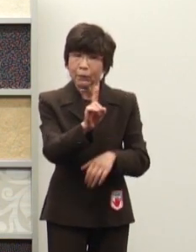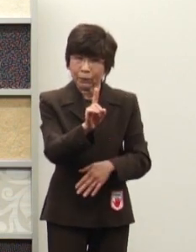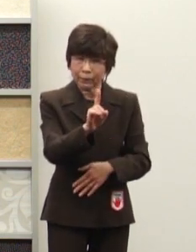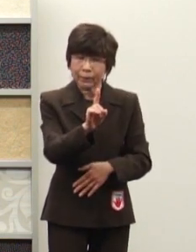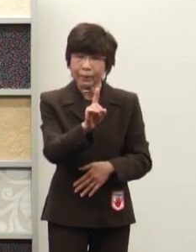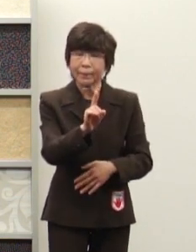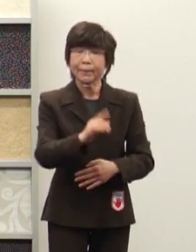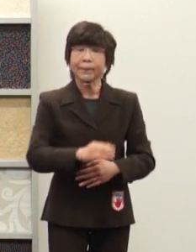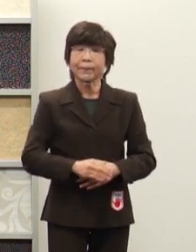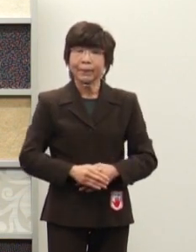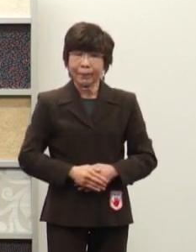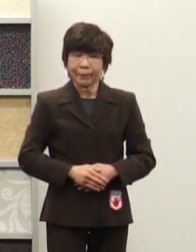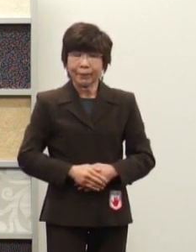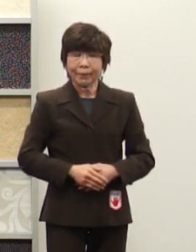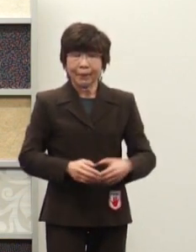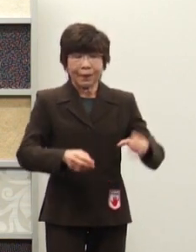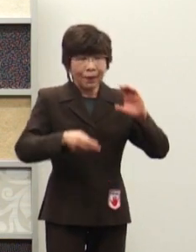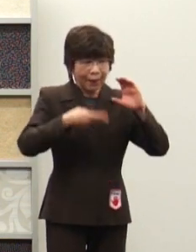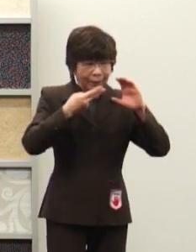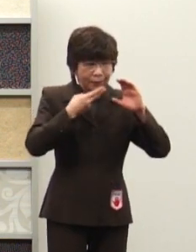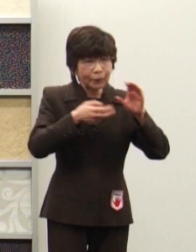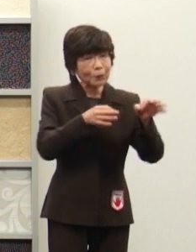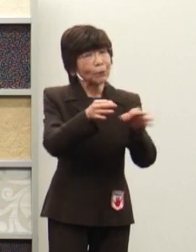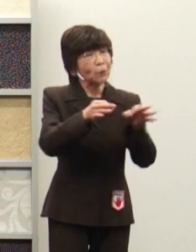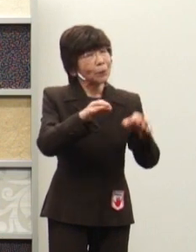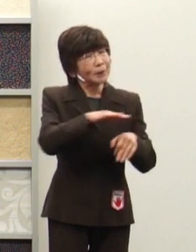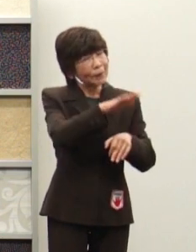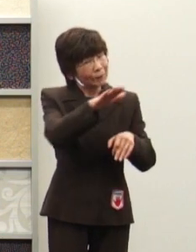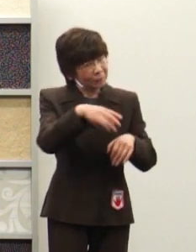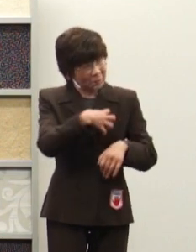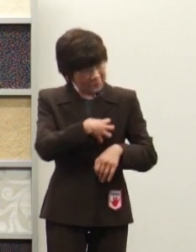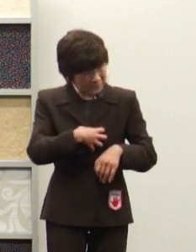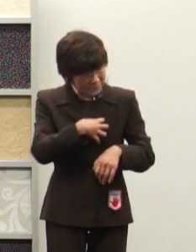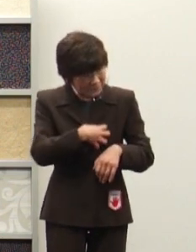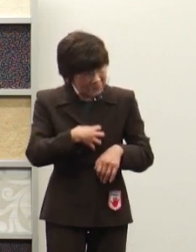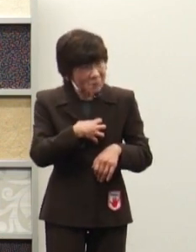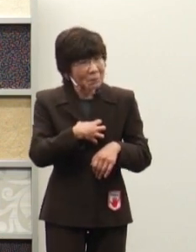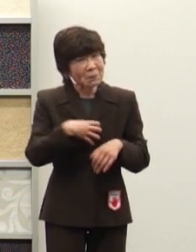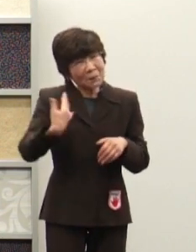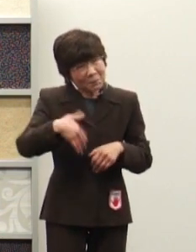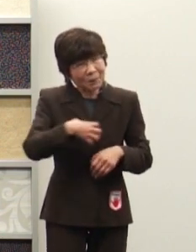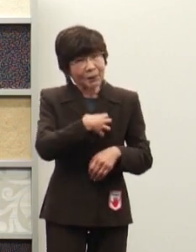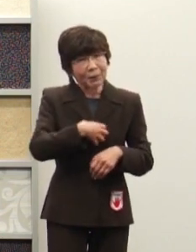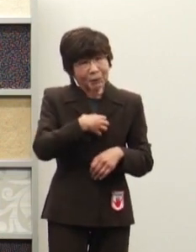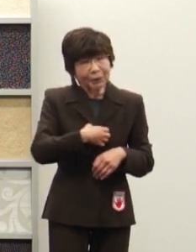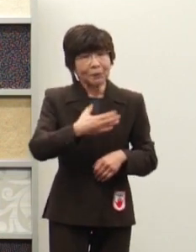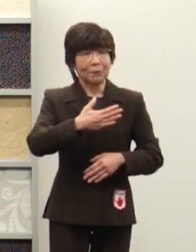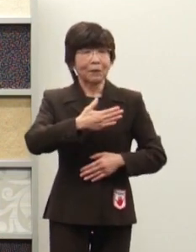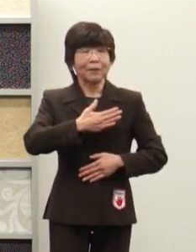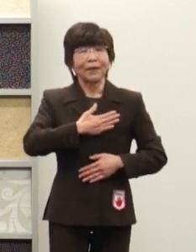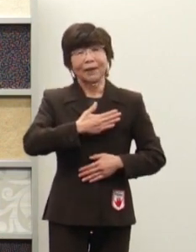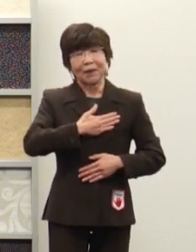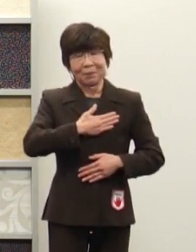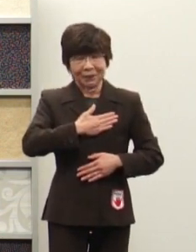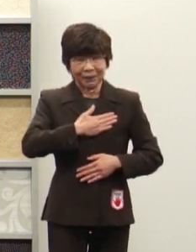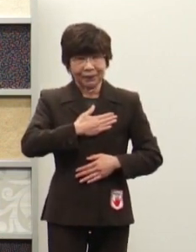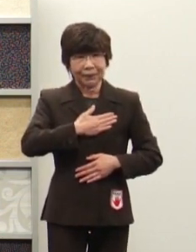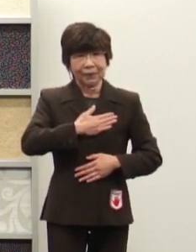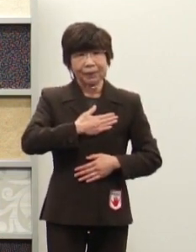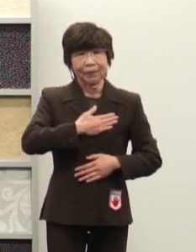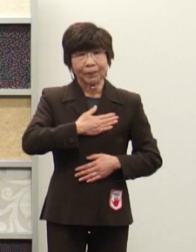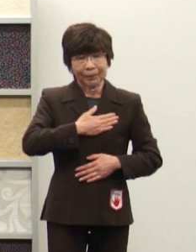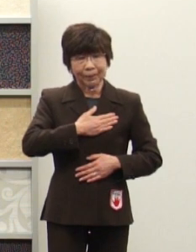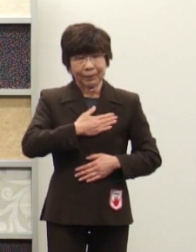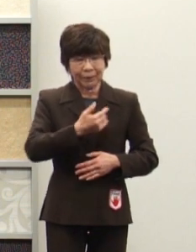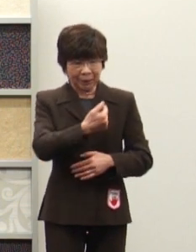これは飲食店の皆様に現在進行形で極めて大変な状況であるのは承知はしておりますし、県